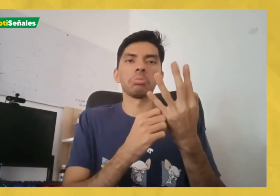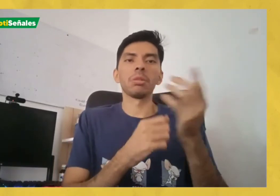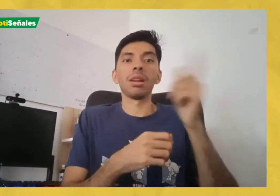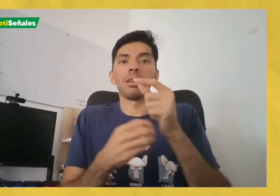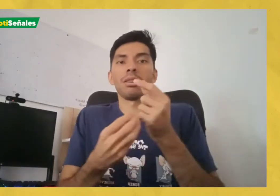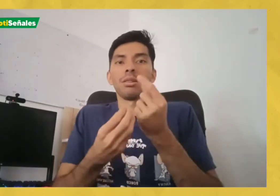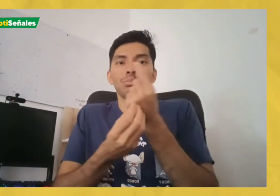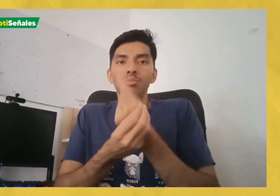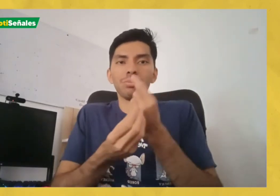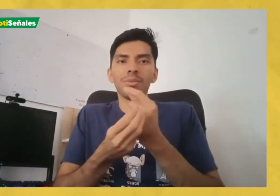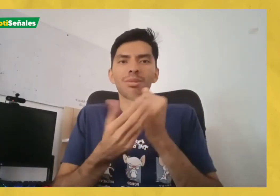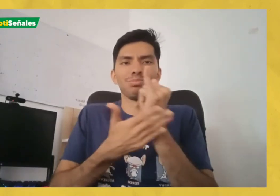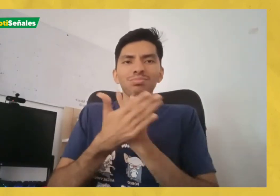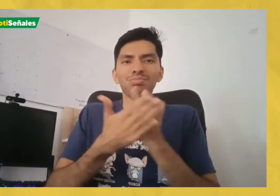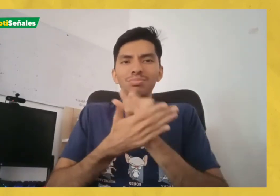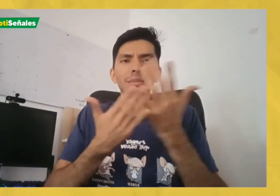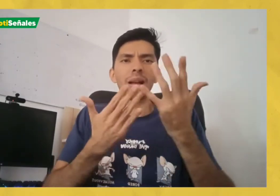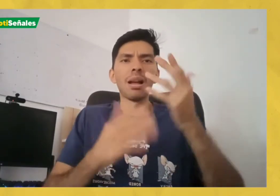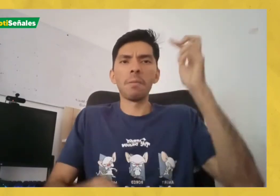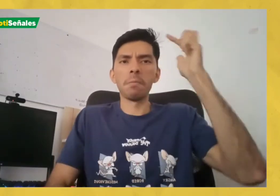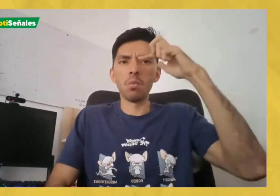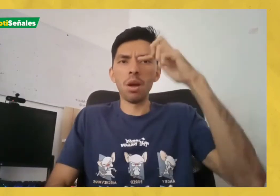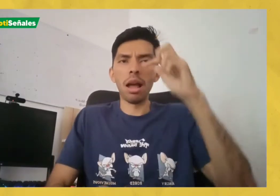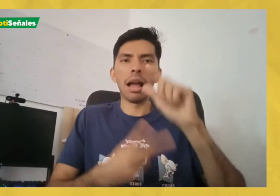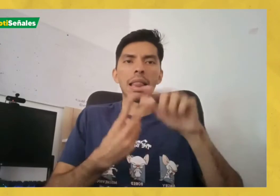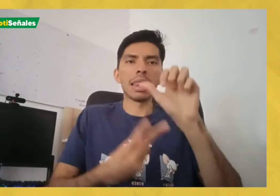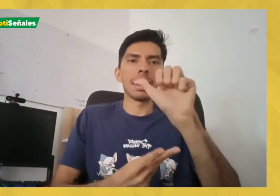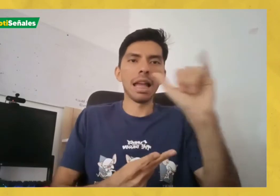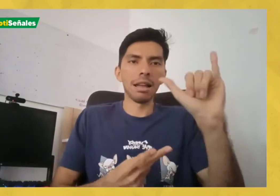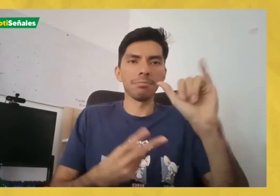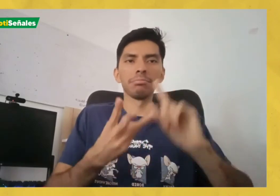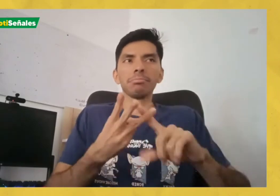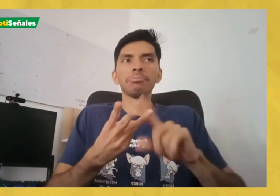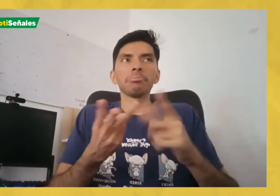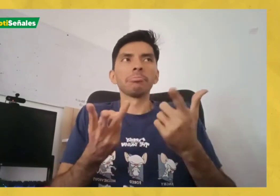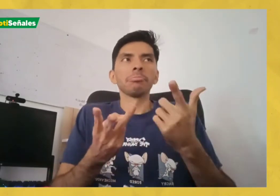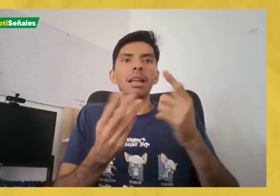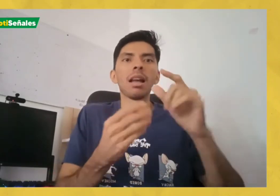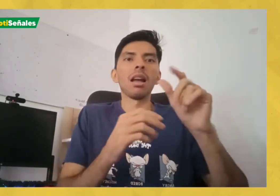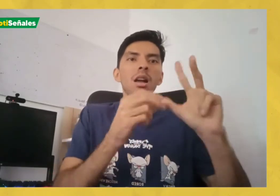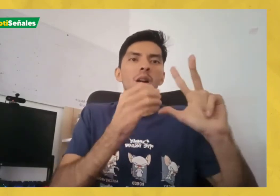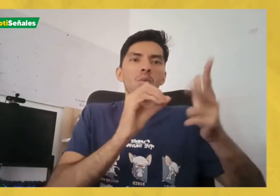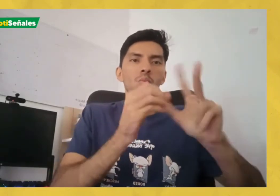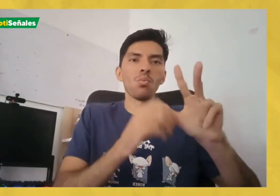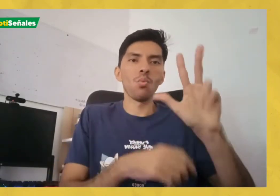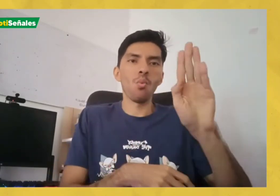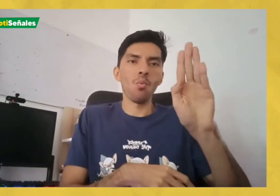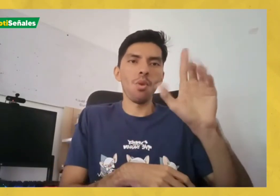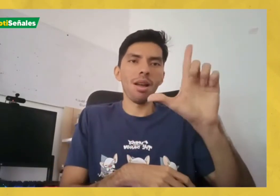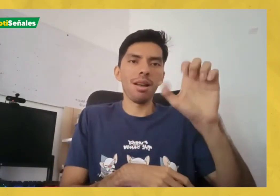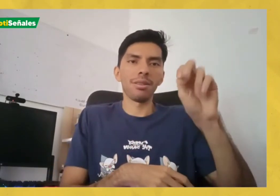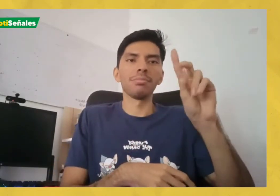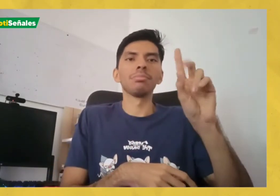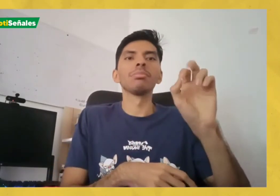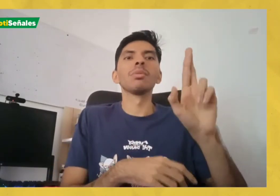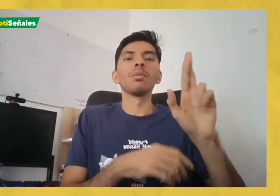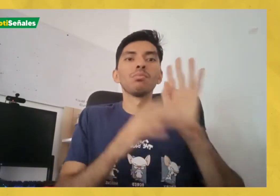tienen lengua de señas los programas que manejo para el diseño gráfico son photoshop illustrator blender que en conjunto